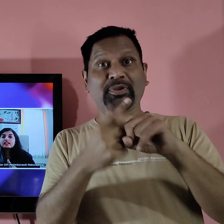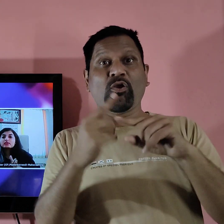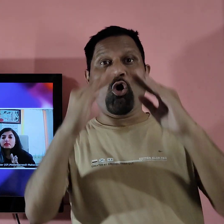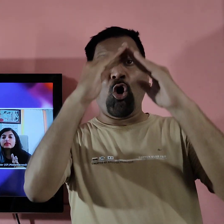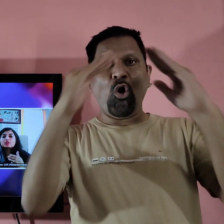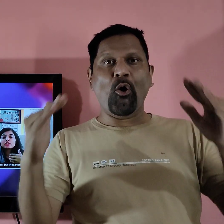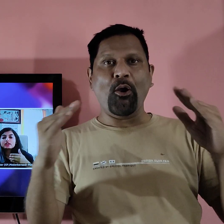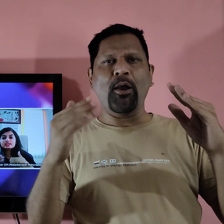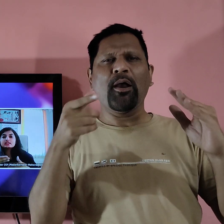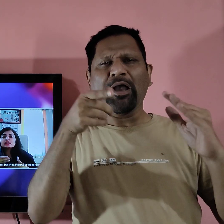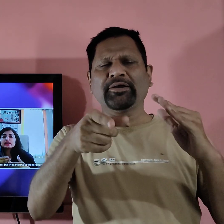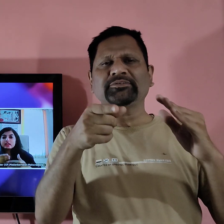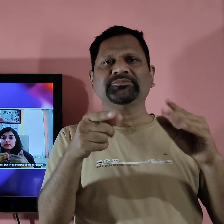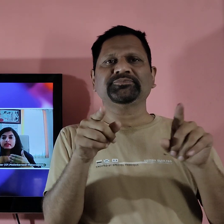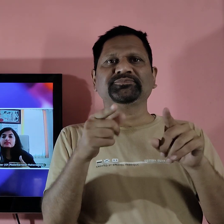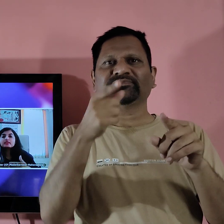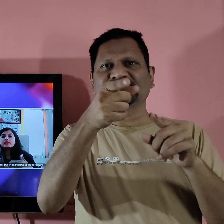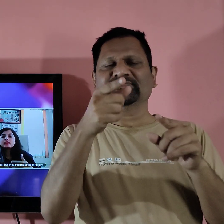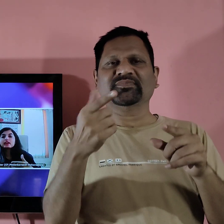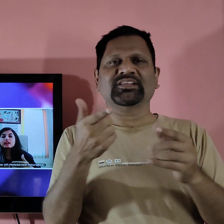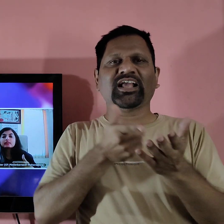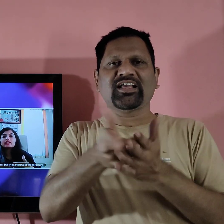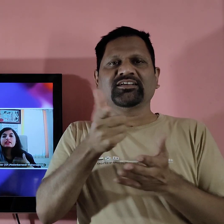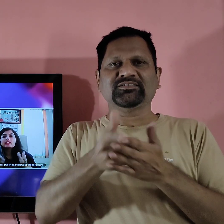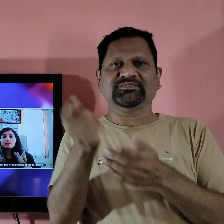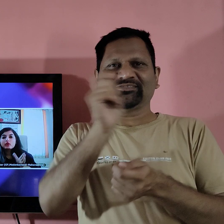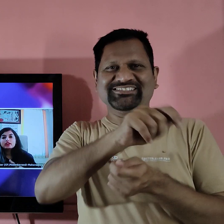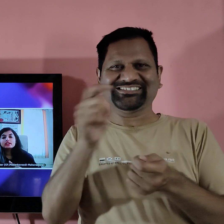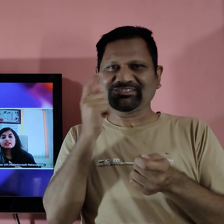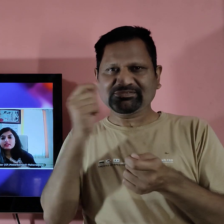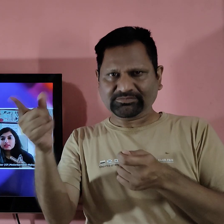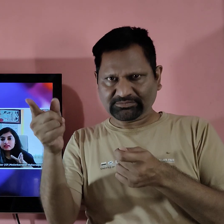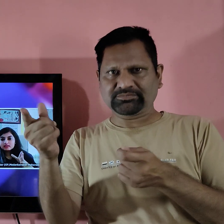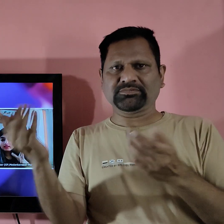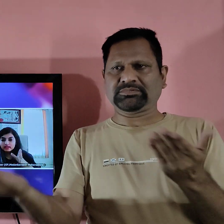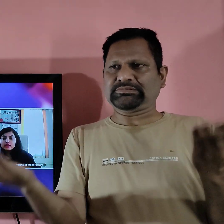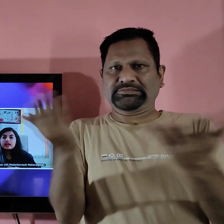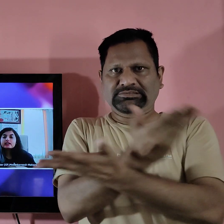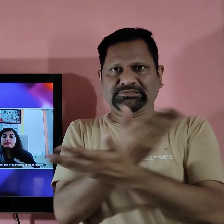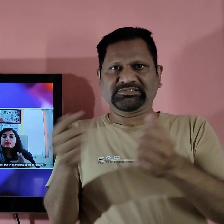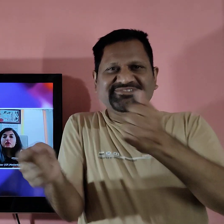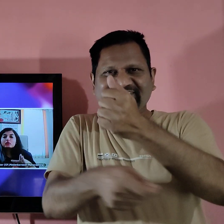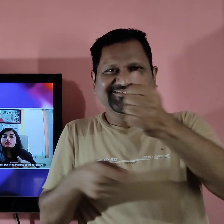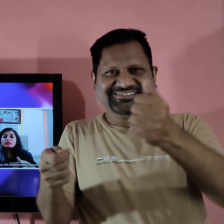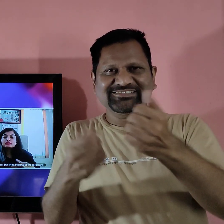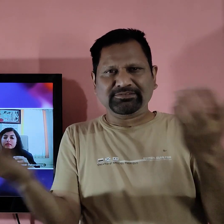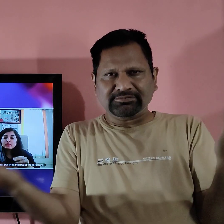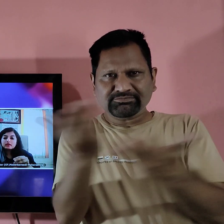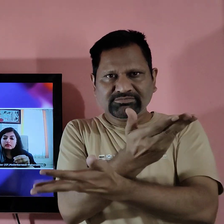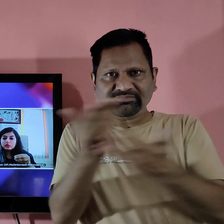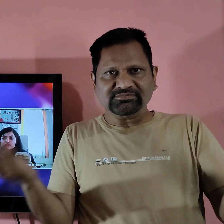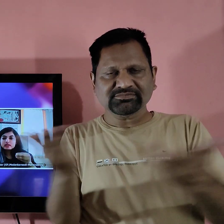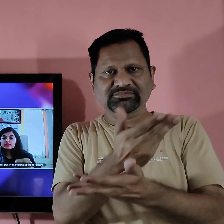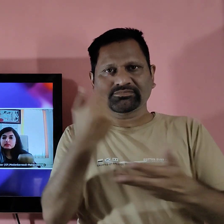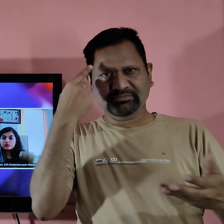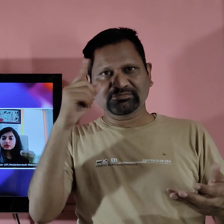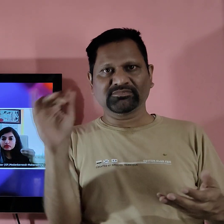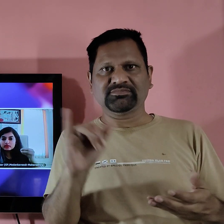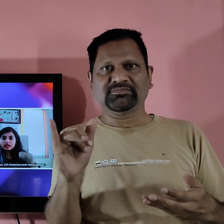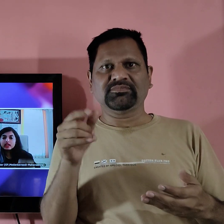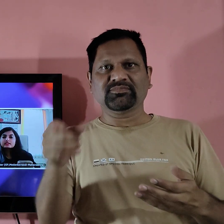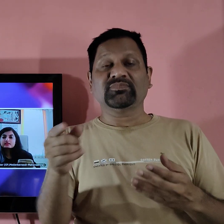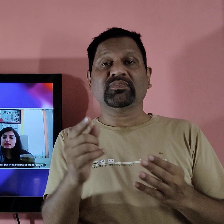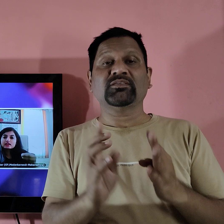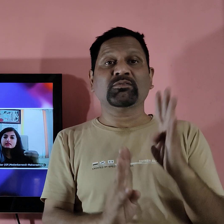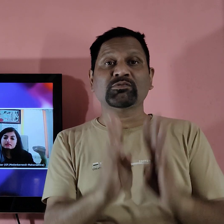सोसाइटीज है और जो किसान है उनके बीच कोऑर्डिनेशन करके एपीएमसी के द्वारा हमने वॉलंटियर लगा के वो